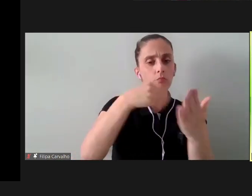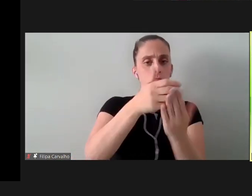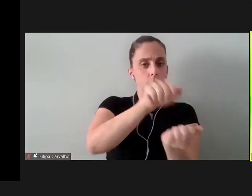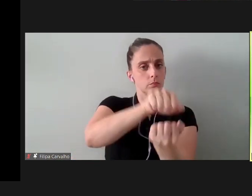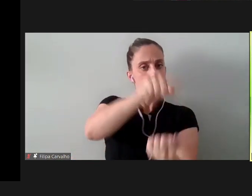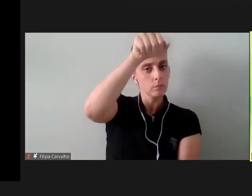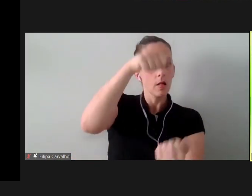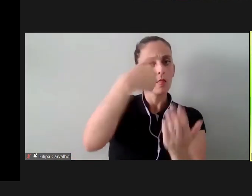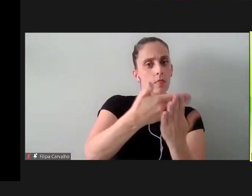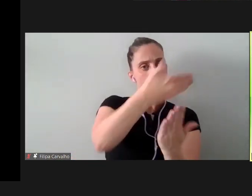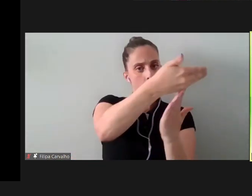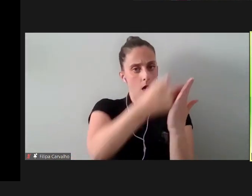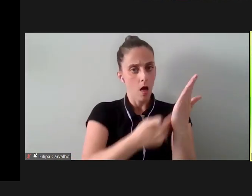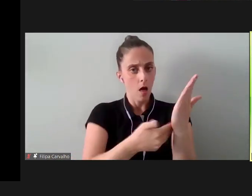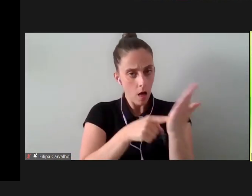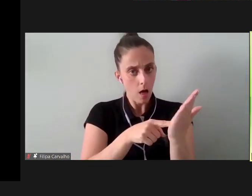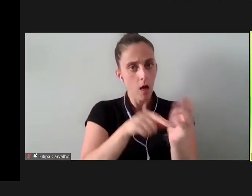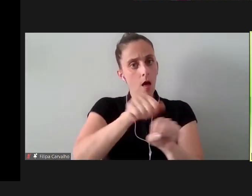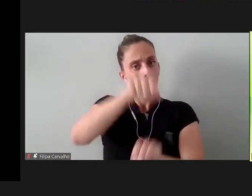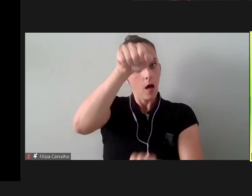fundo, efetivar